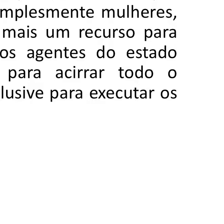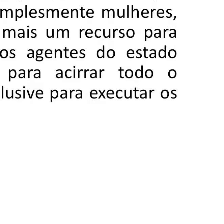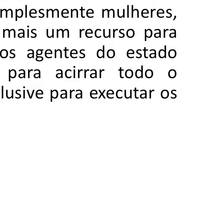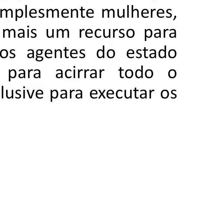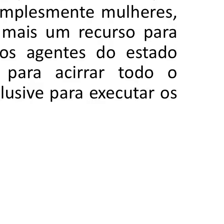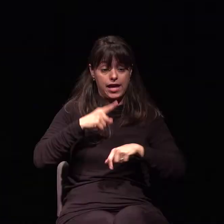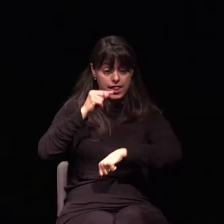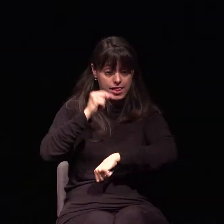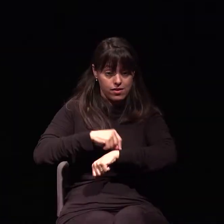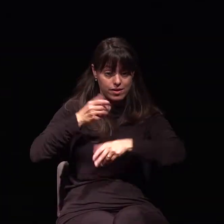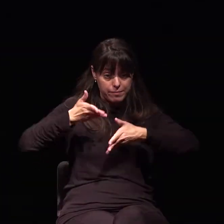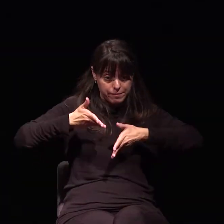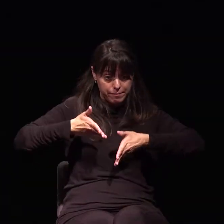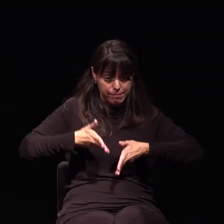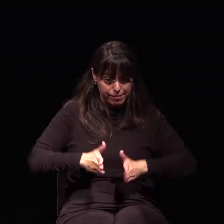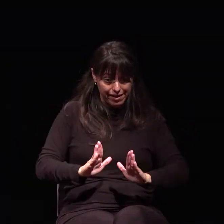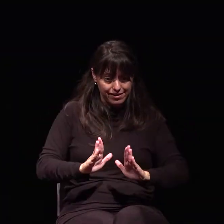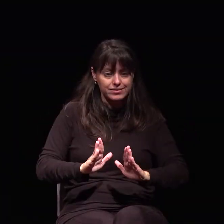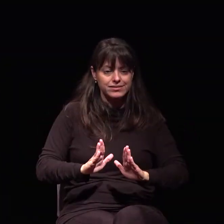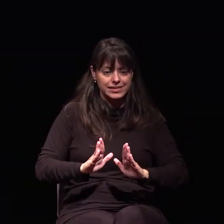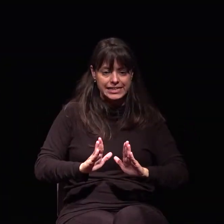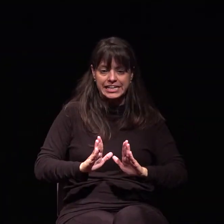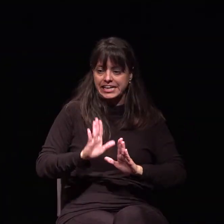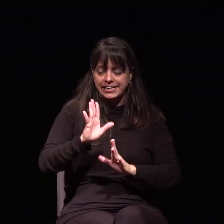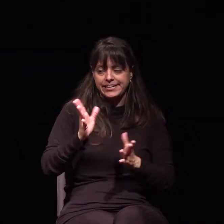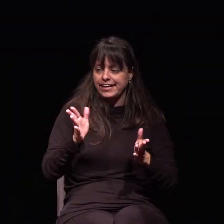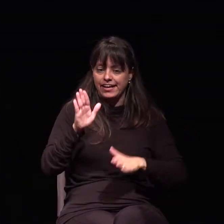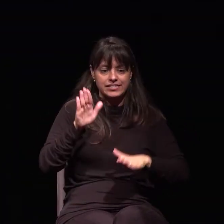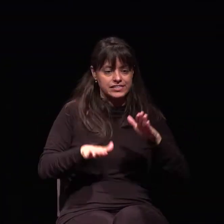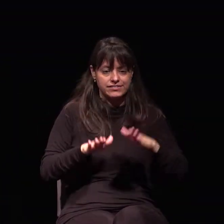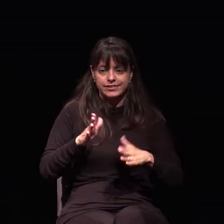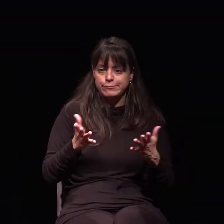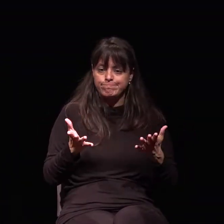tiveram parto dentro